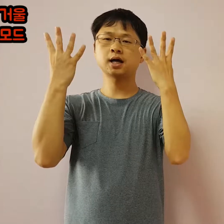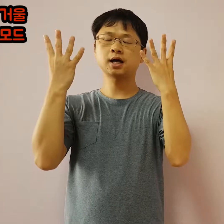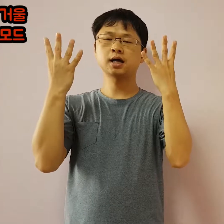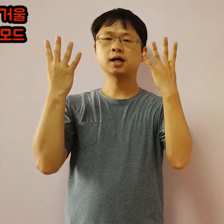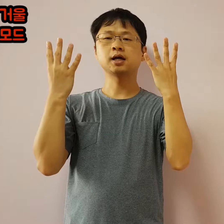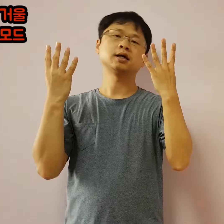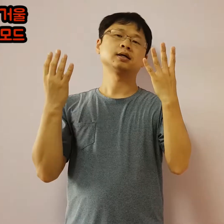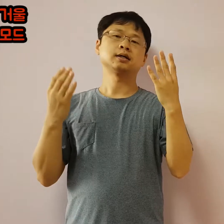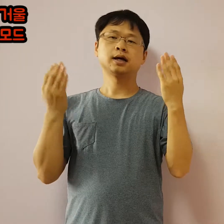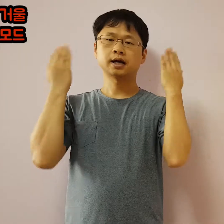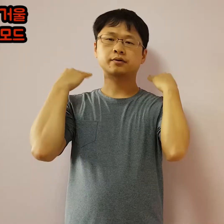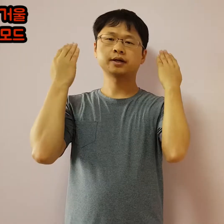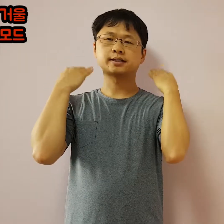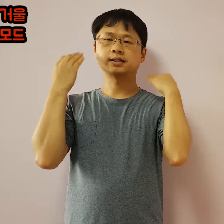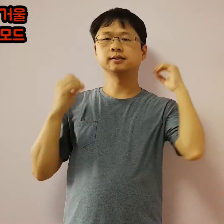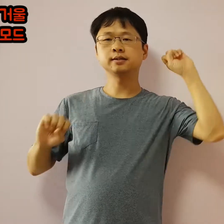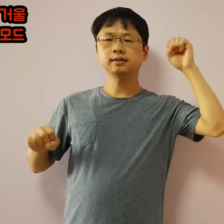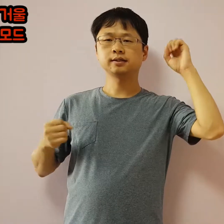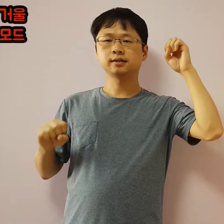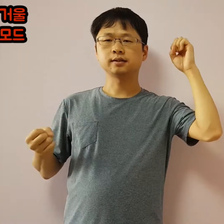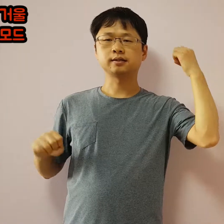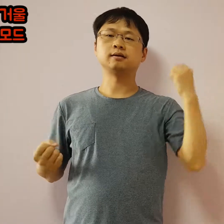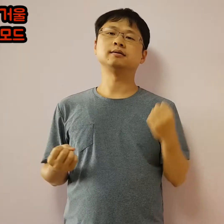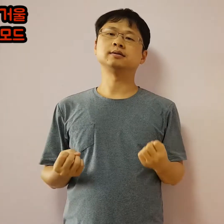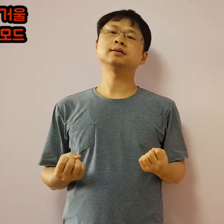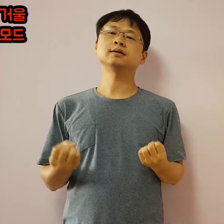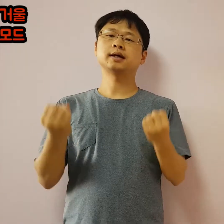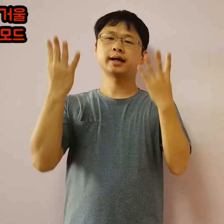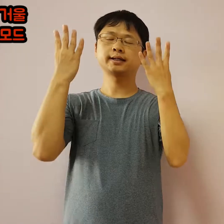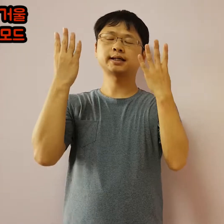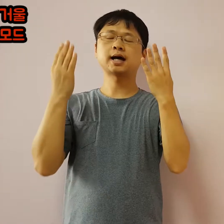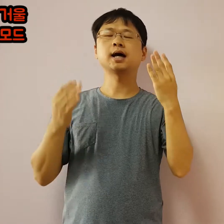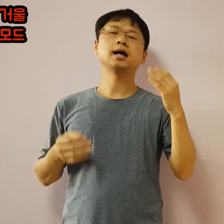축하. 학교에서 하는 연극 행사.